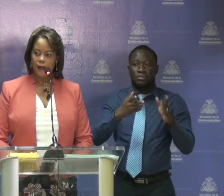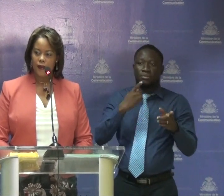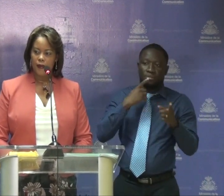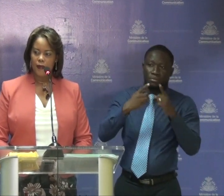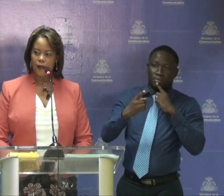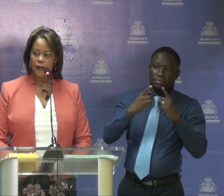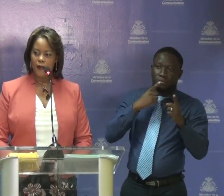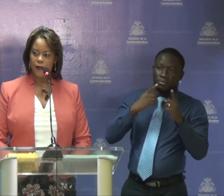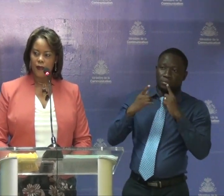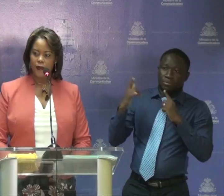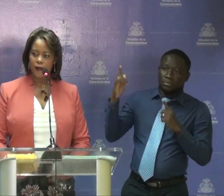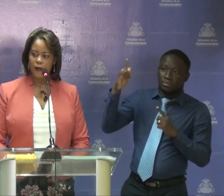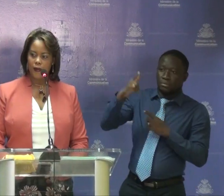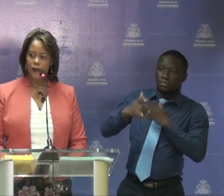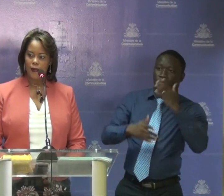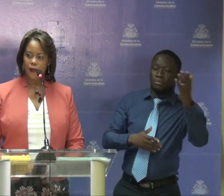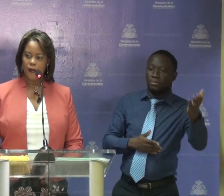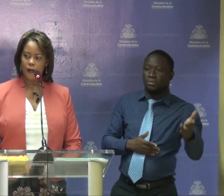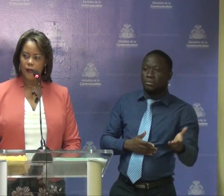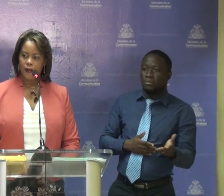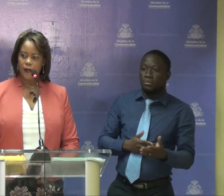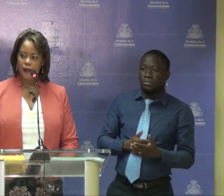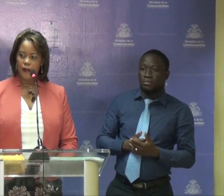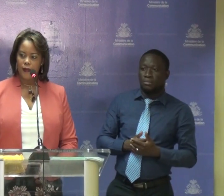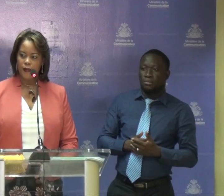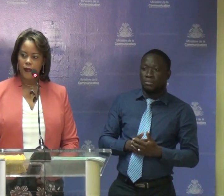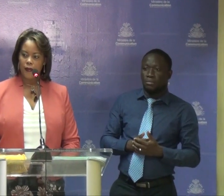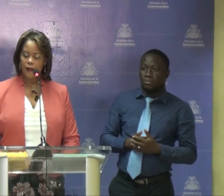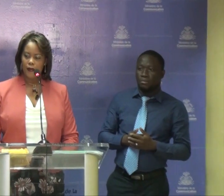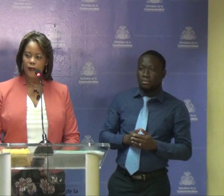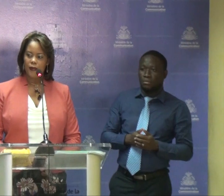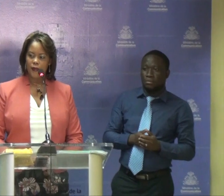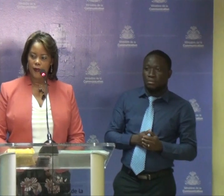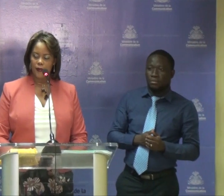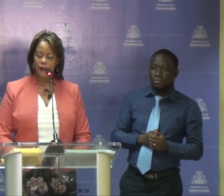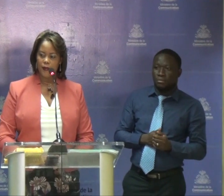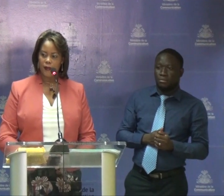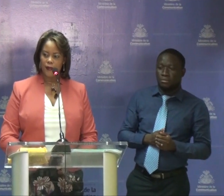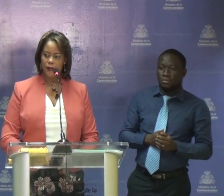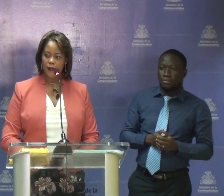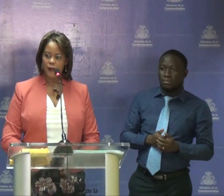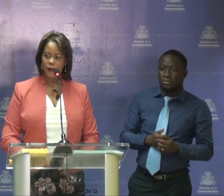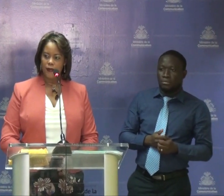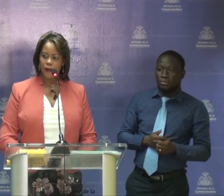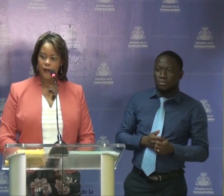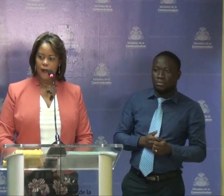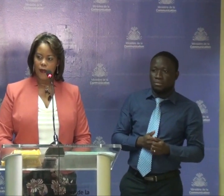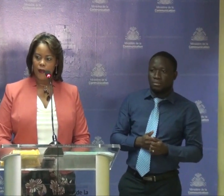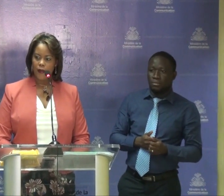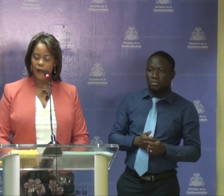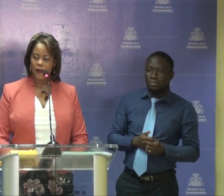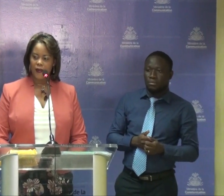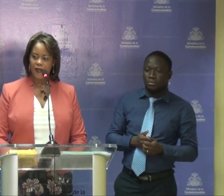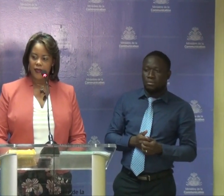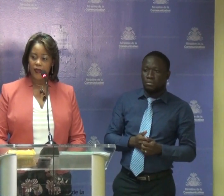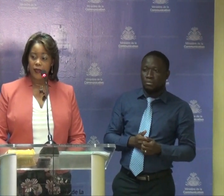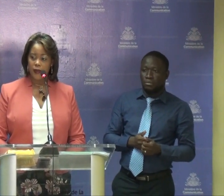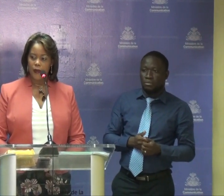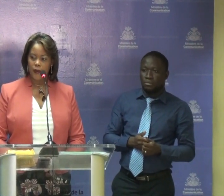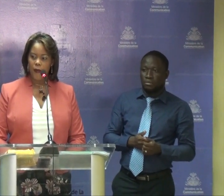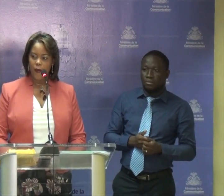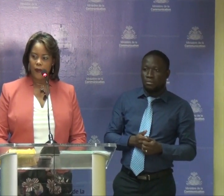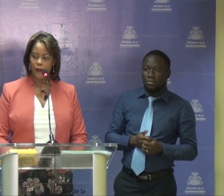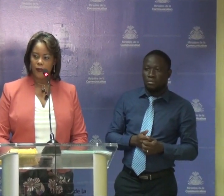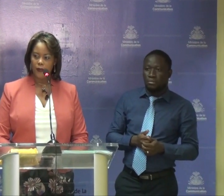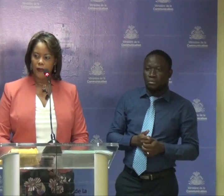un touriste pour porter revendication, situation pâle, état Kaili. Et dans quelle situation